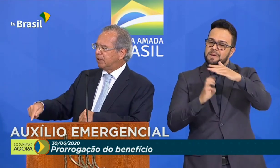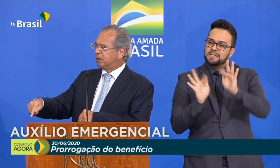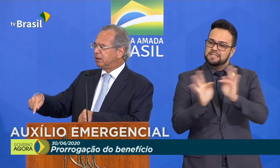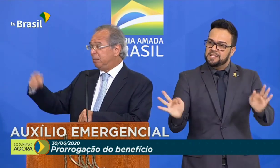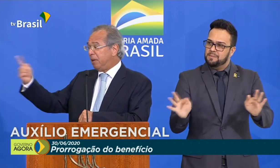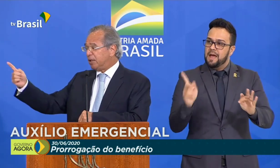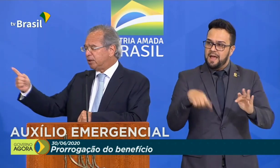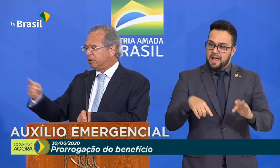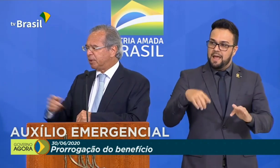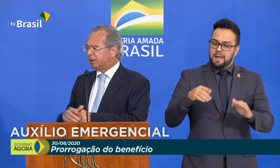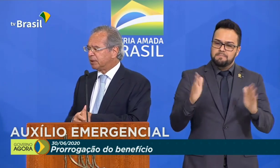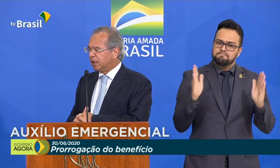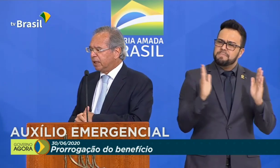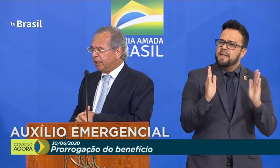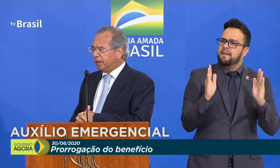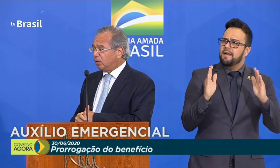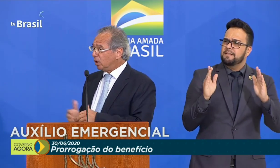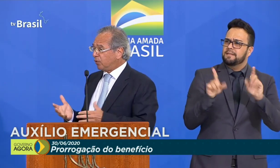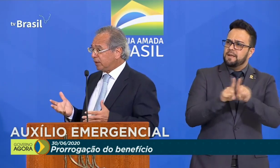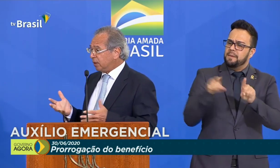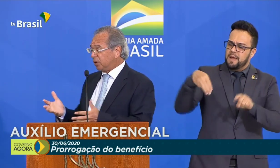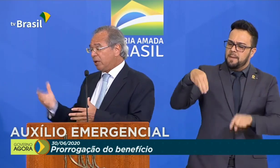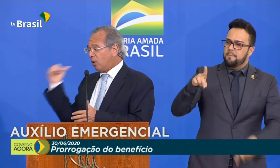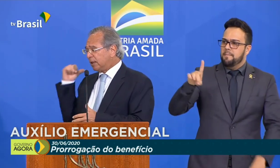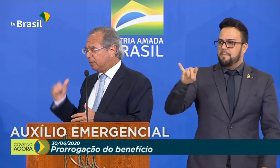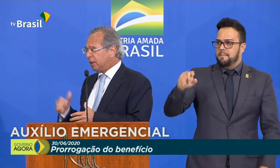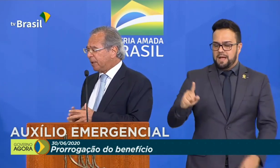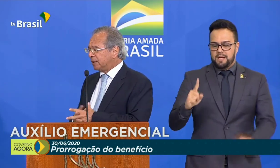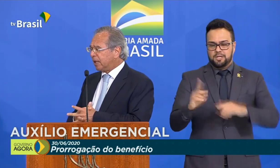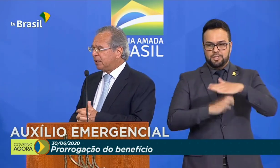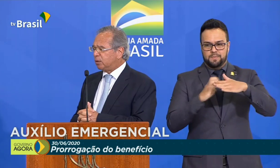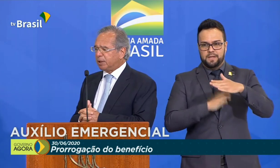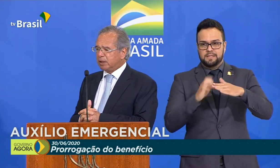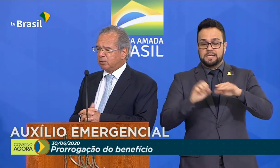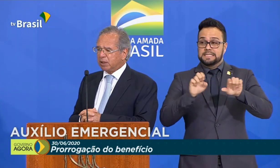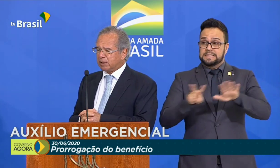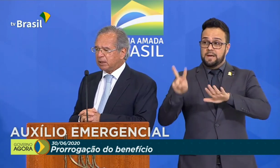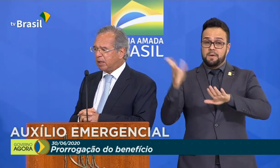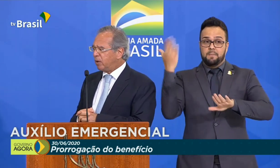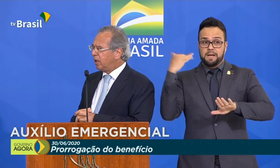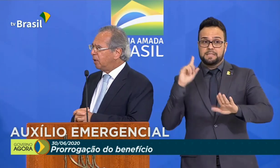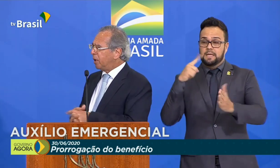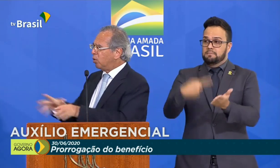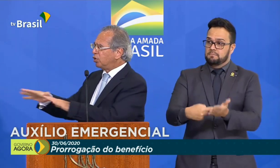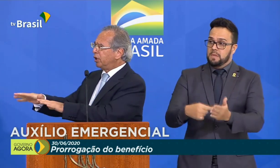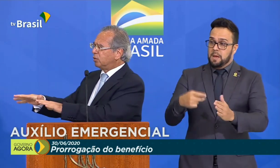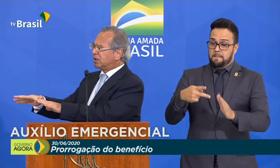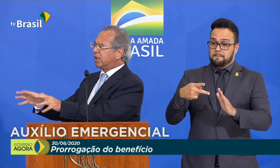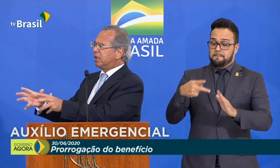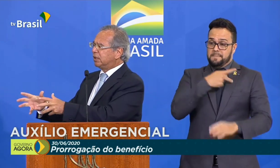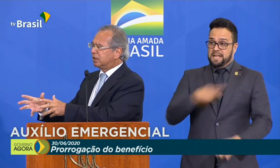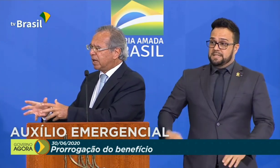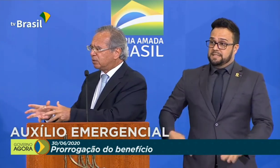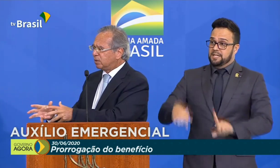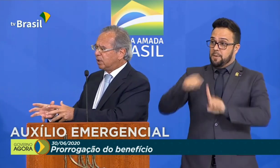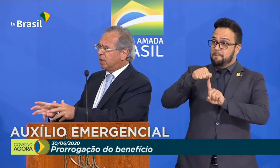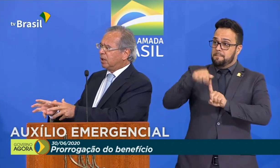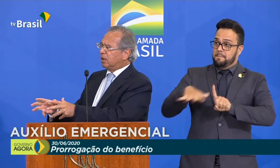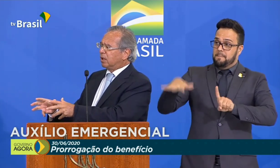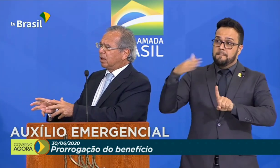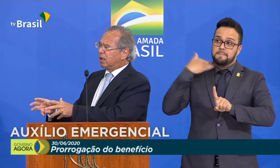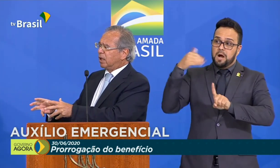para pequenas e médias empresas. Então nós fazemos, e agora, semana passada, o presidente do Banco Central pegou um dinheiro